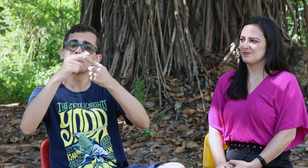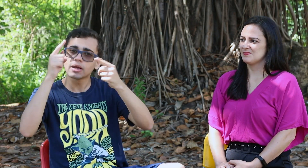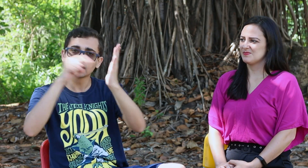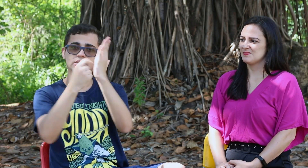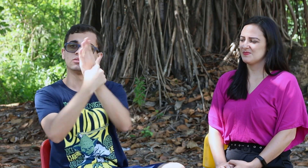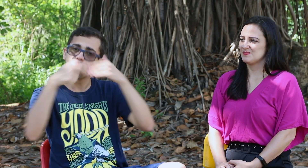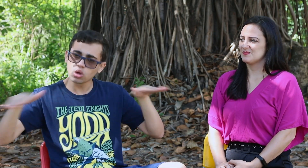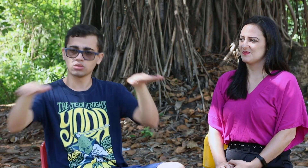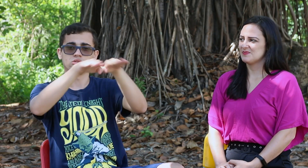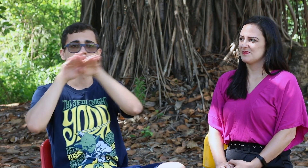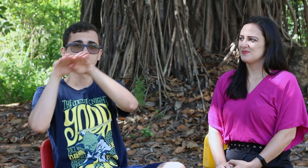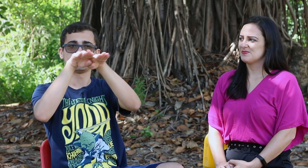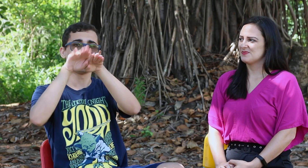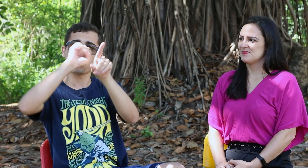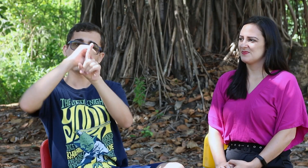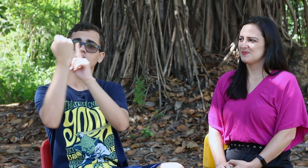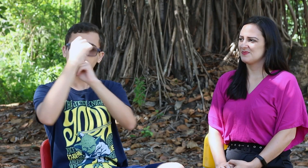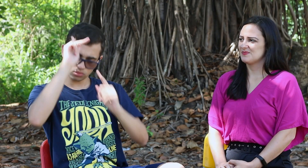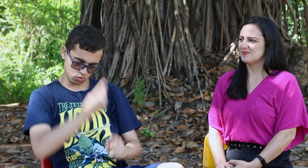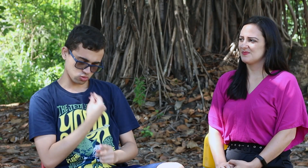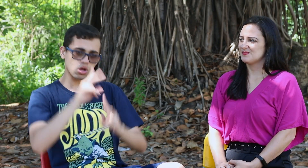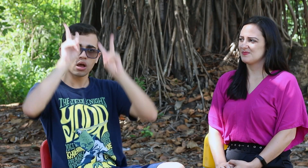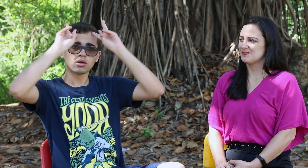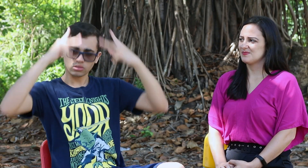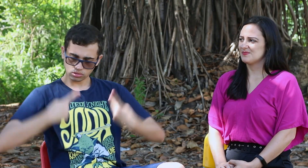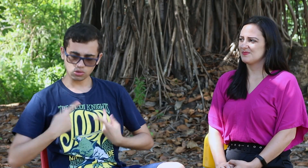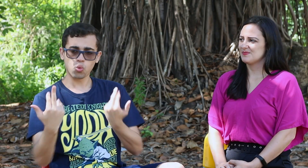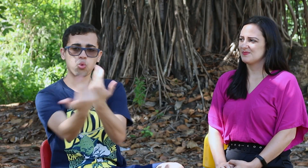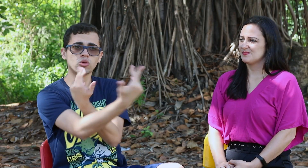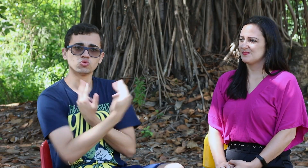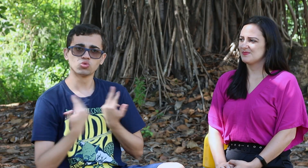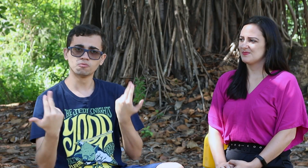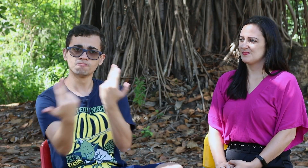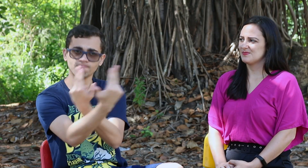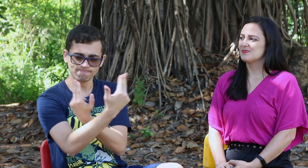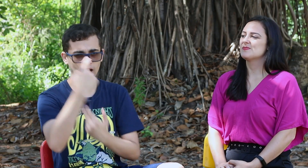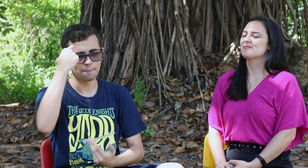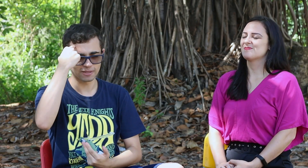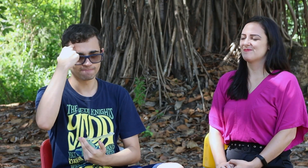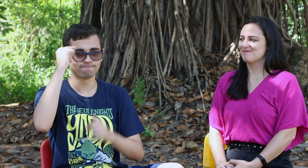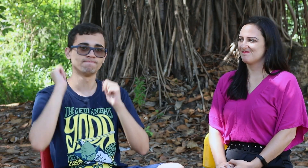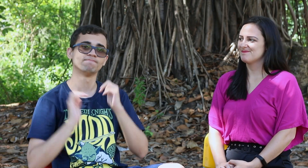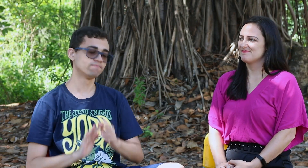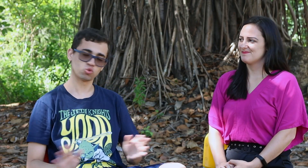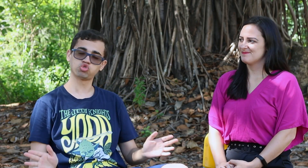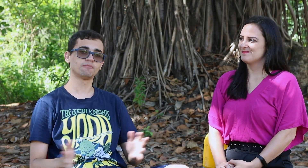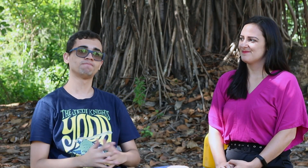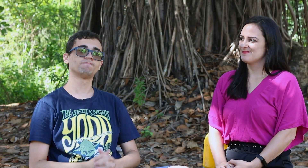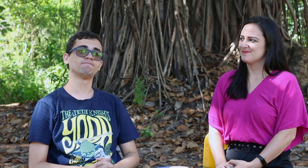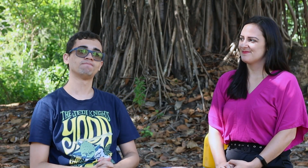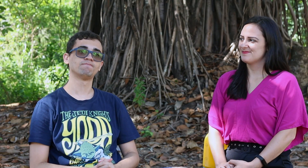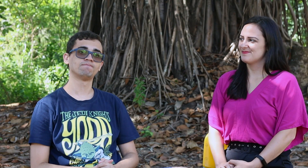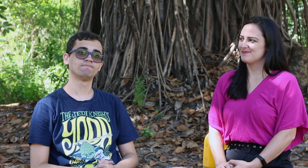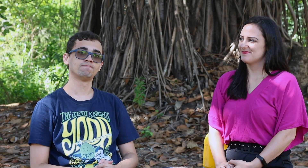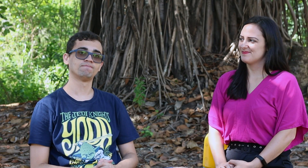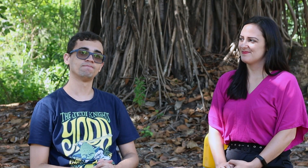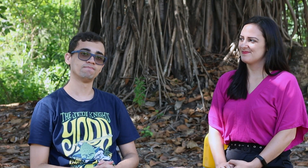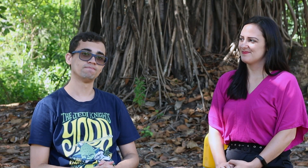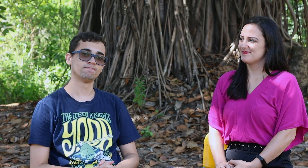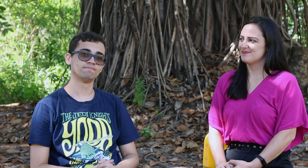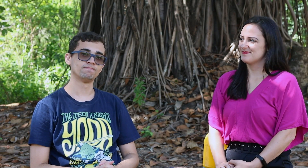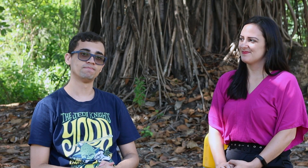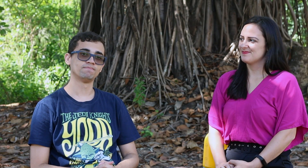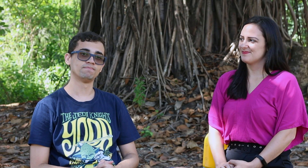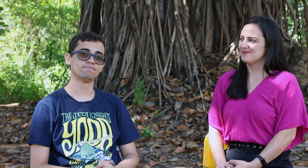conheça, a gente tem que ocupar esses espaços, tem que ter igualdade, nós somos seres humanos e precisamos que a sociedade